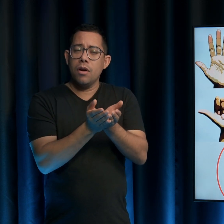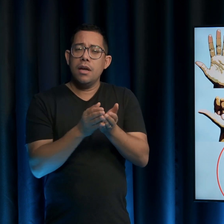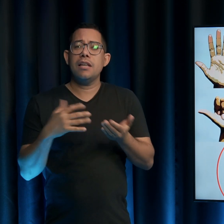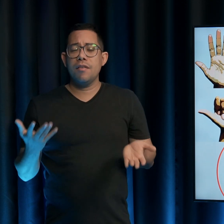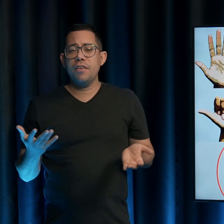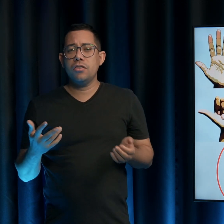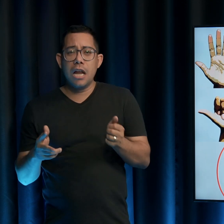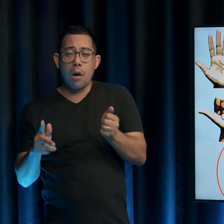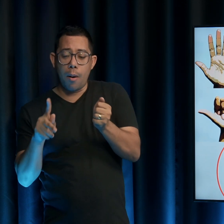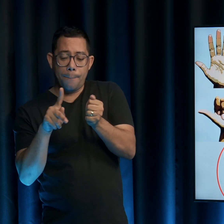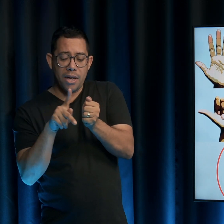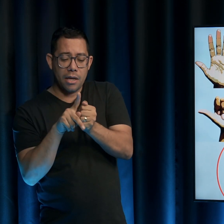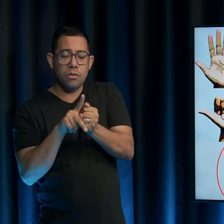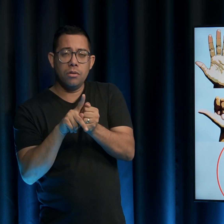aí você vai fazer o sinal, ó. Pedro,